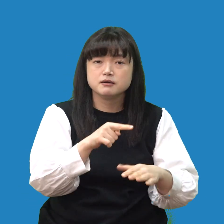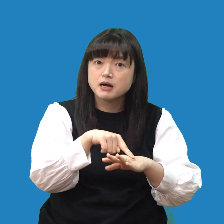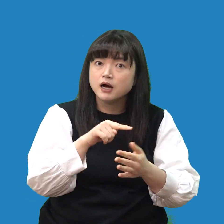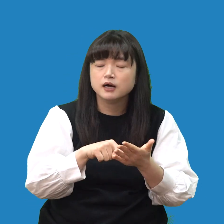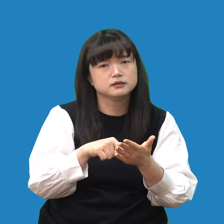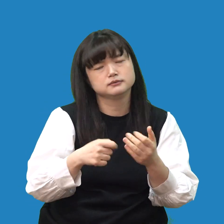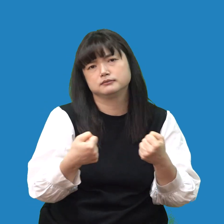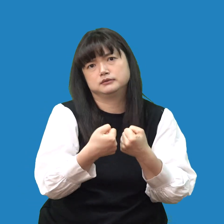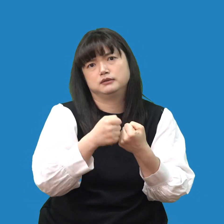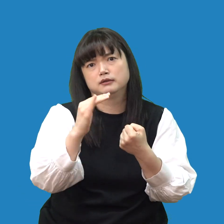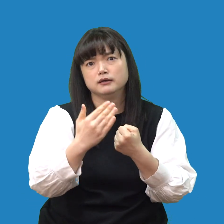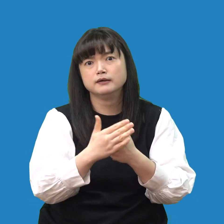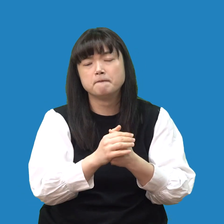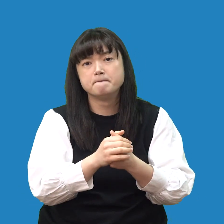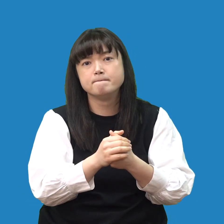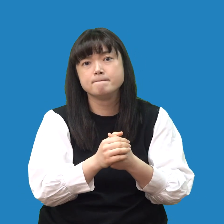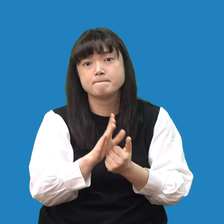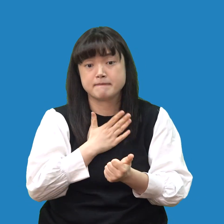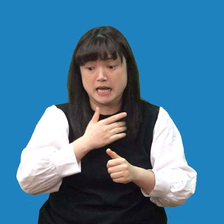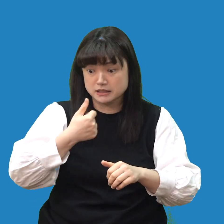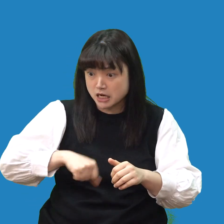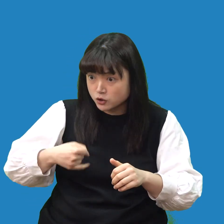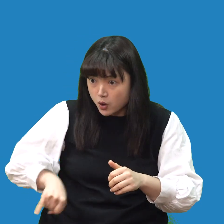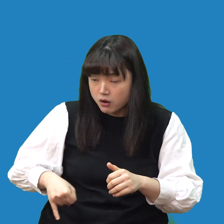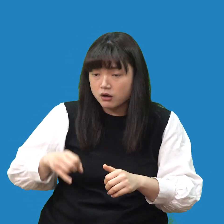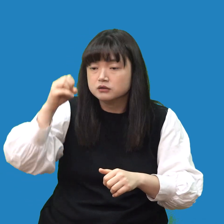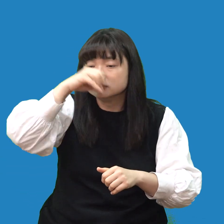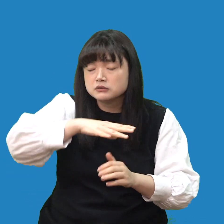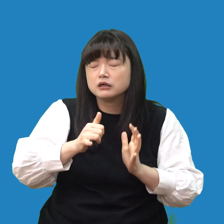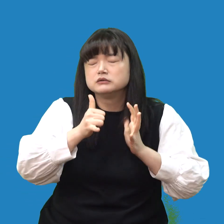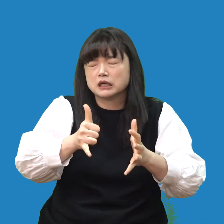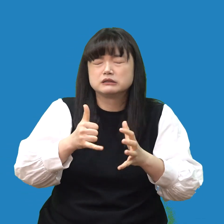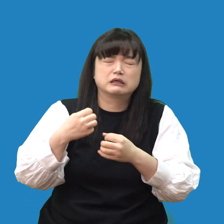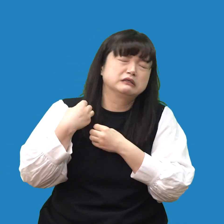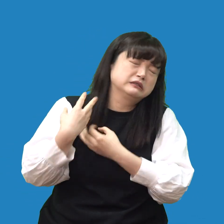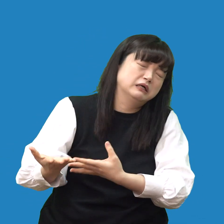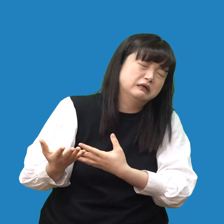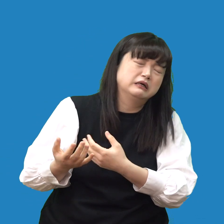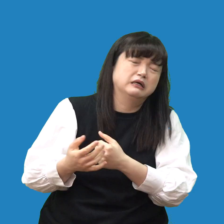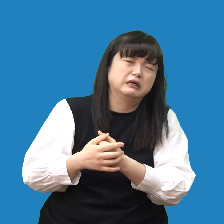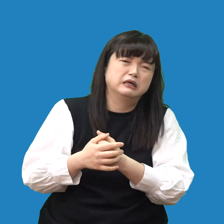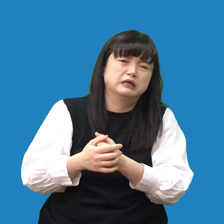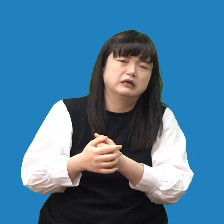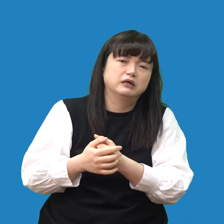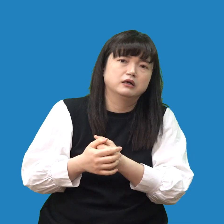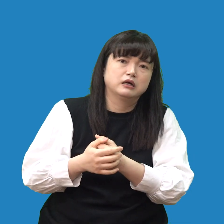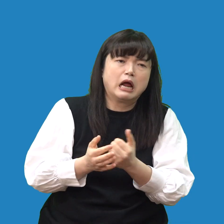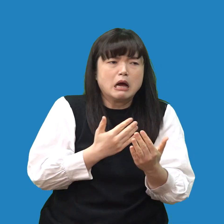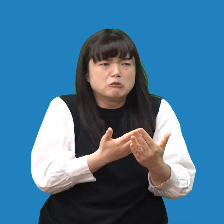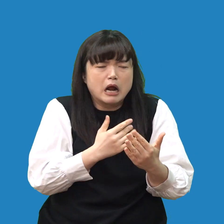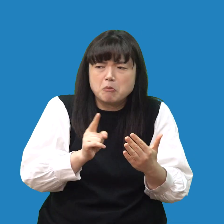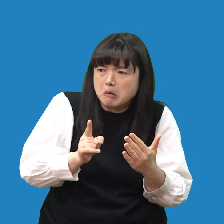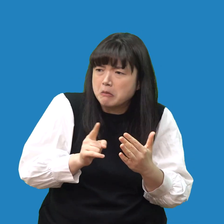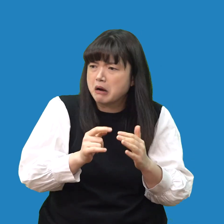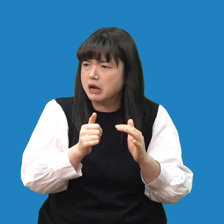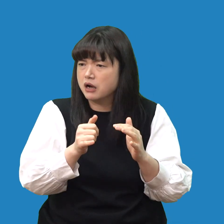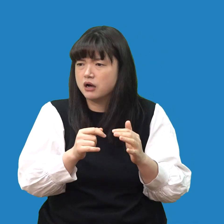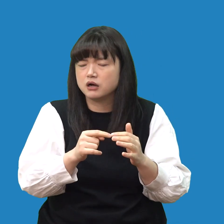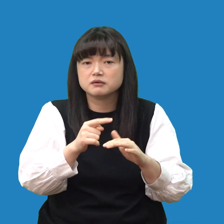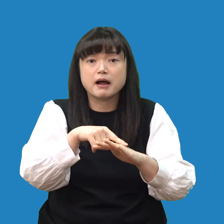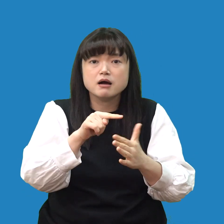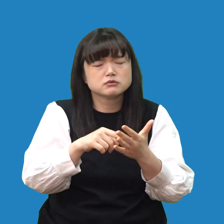싸우셔야 합니다. 내 자녀들이 그냥 세상에 뒤처지겠다 이런 어떤 불안감과 싸우셔야